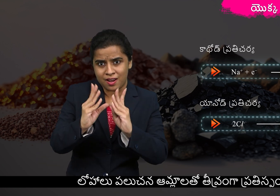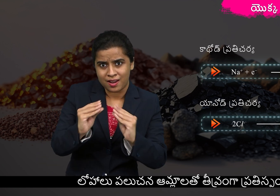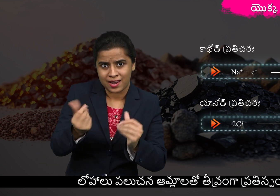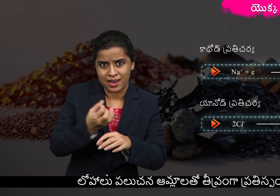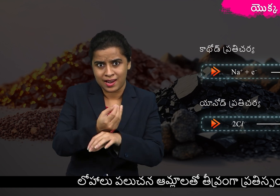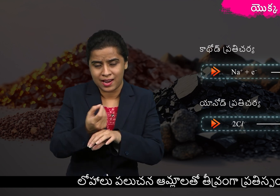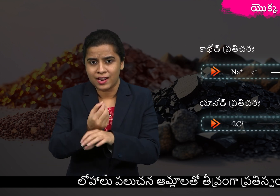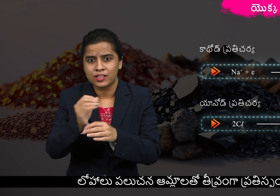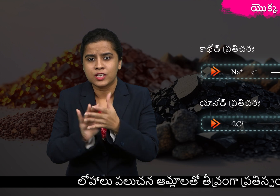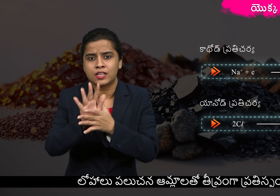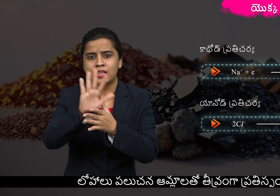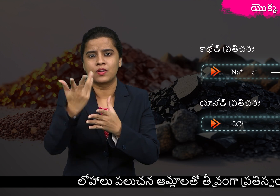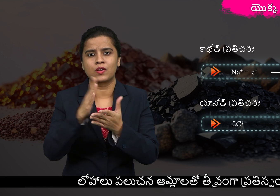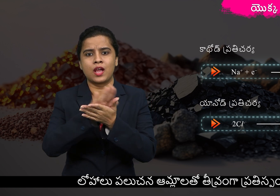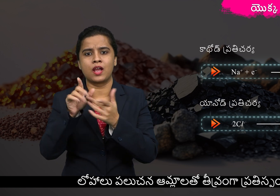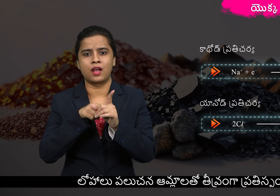తీవ్రంగా ప్రతిస్పందిస్తాయి.